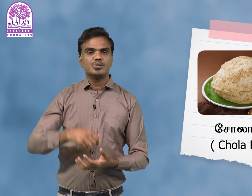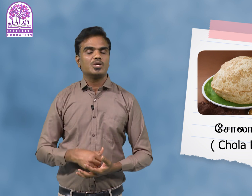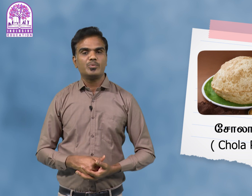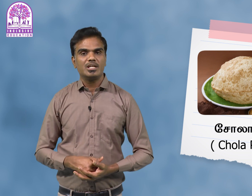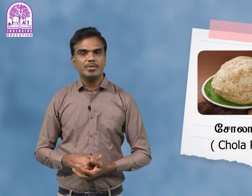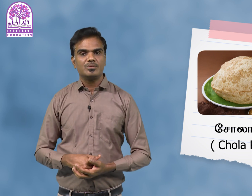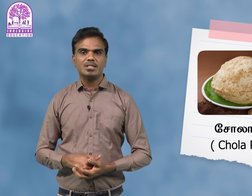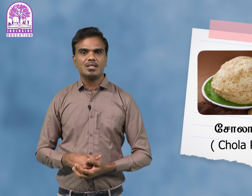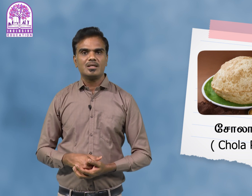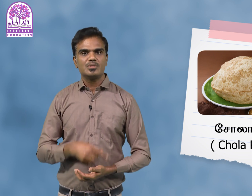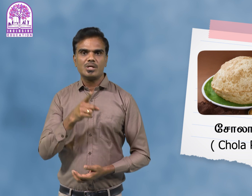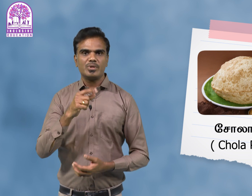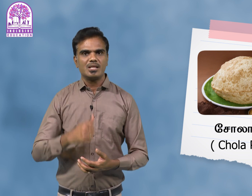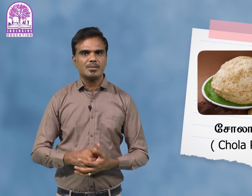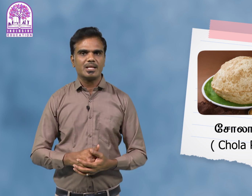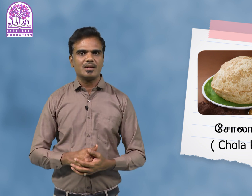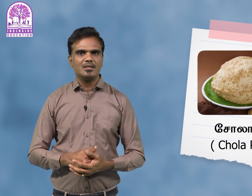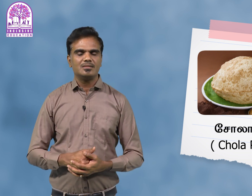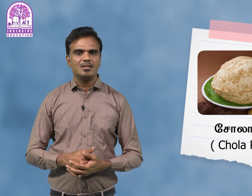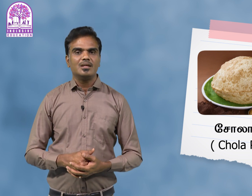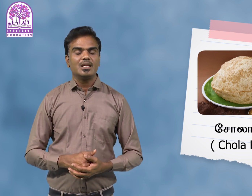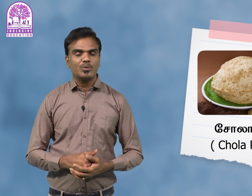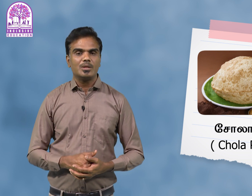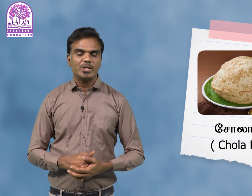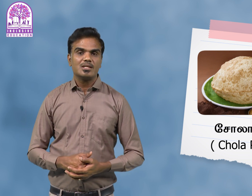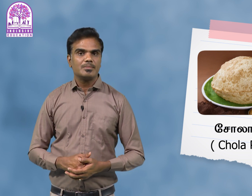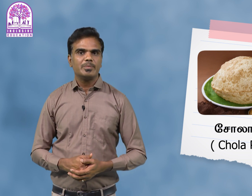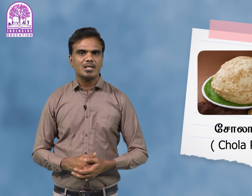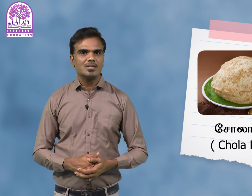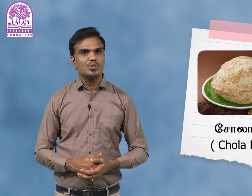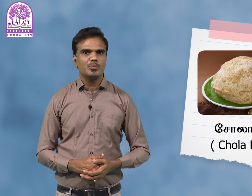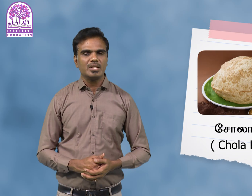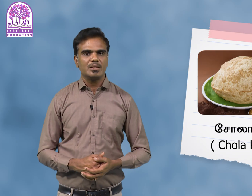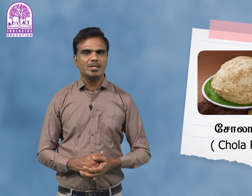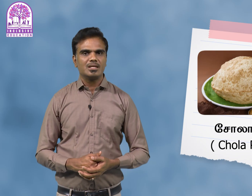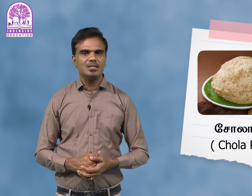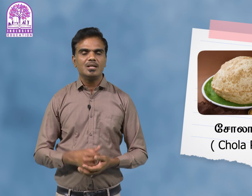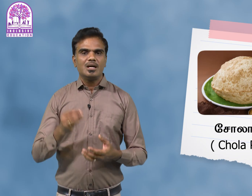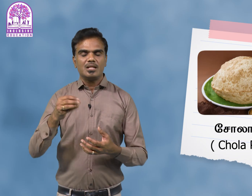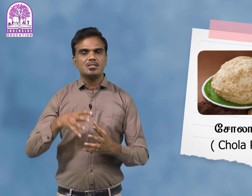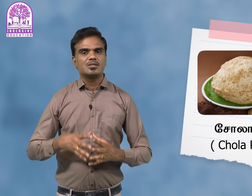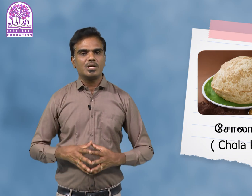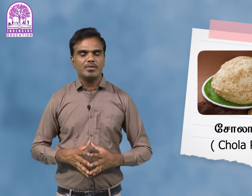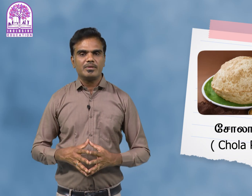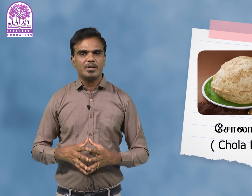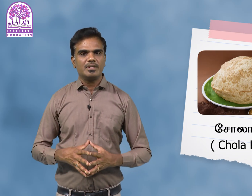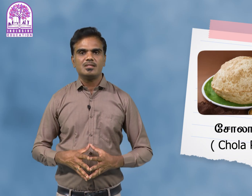சோளா பூரிலாம் அப்படி இருக்கும், பார்த்துருக்கீங்களா? சோளா பூரி நீங்கள் சாப்பிட்ருக்கீங்களா? நீங்கள் ஹோட்டலில் போனீங்கன்னா சாப்பிட்டு பாருங்கள், சோளா பூரின்னு கேட்டு பாருங்கள். அந்த கார்ன்ஃப்ளவர் மாவில் அது